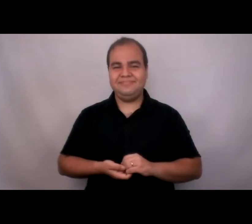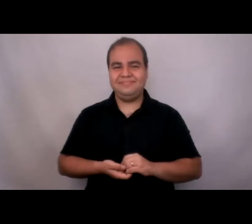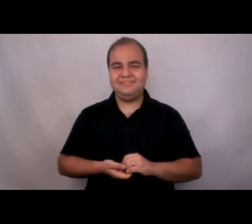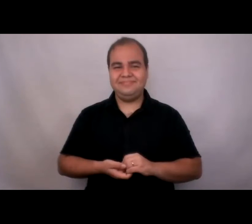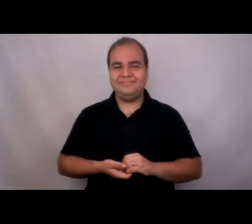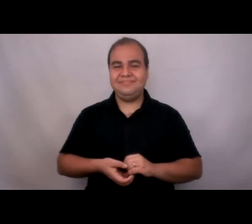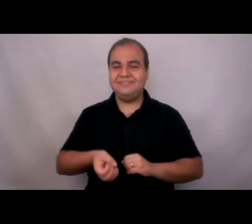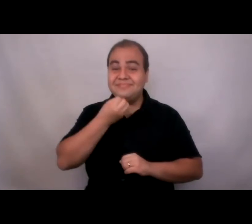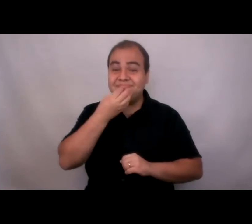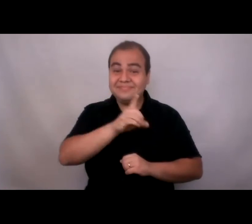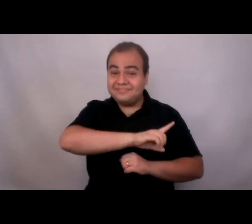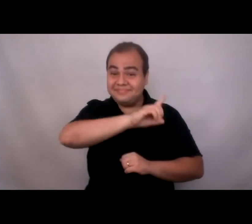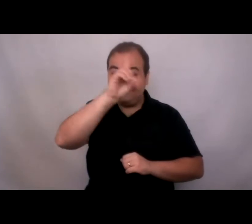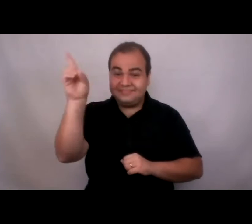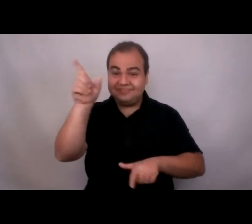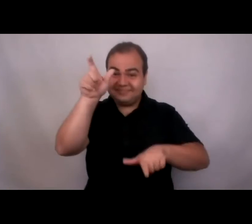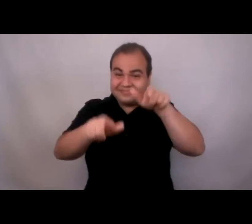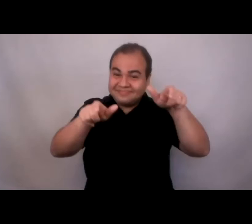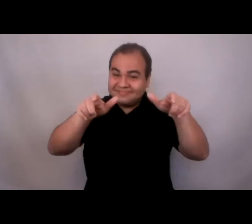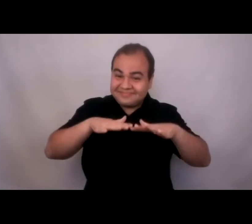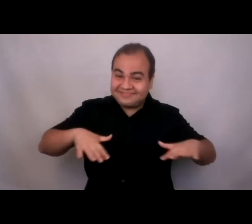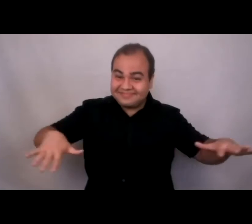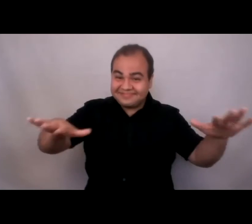Bom dia, pessoal.